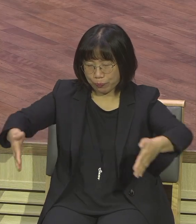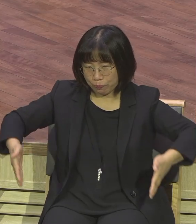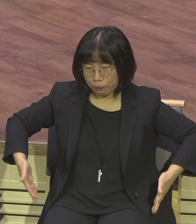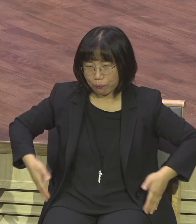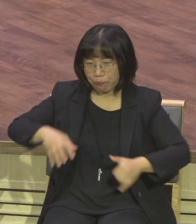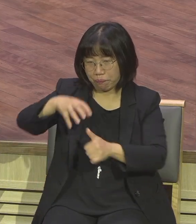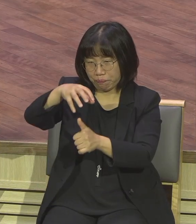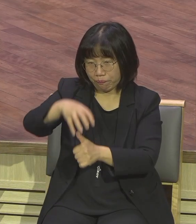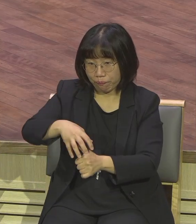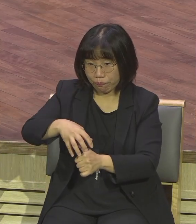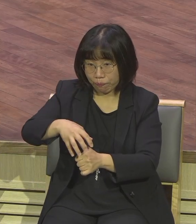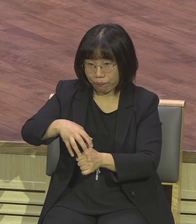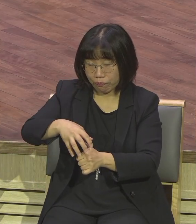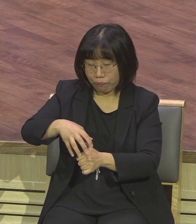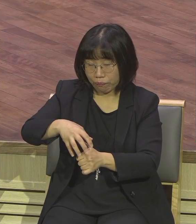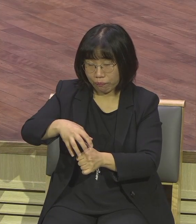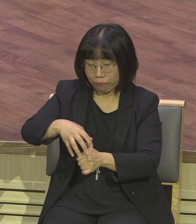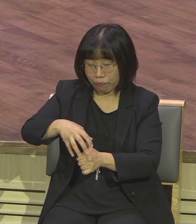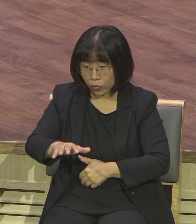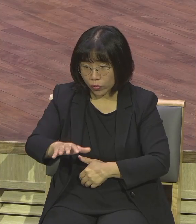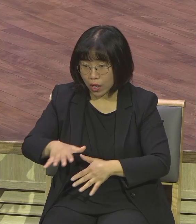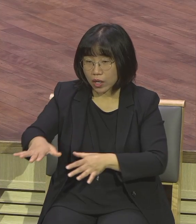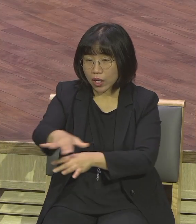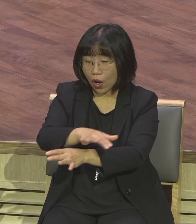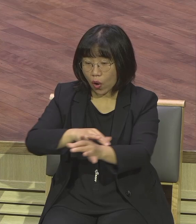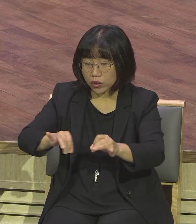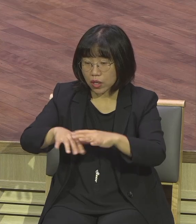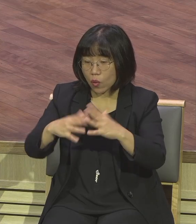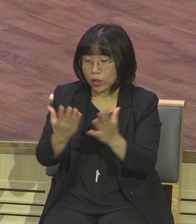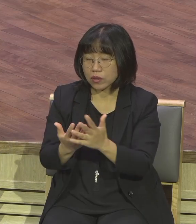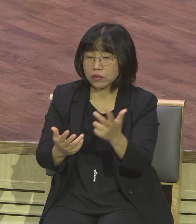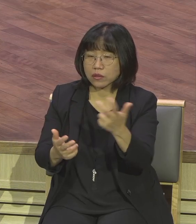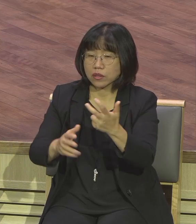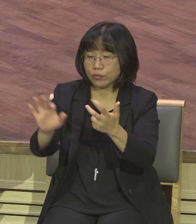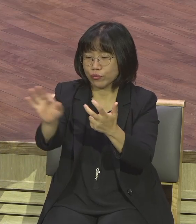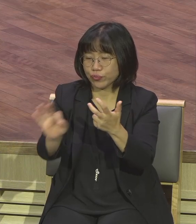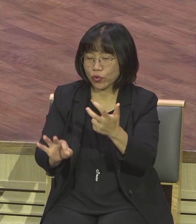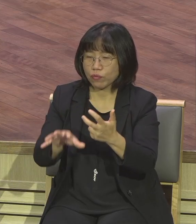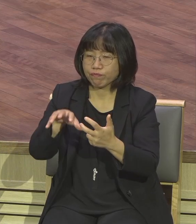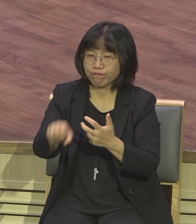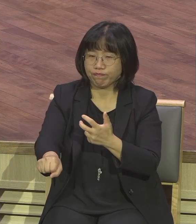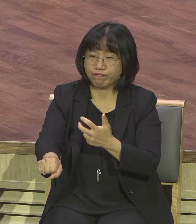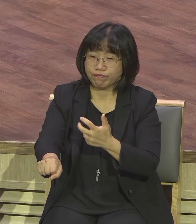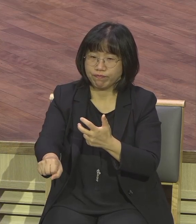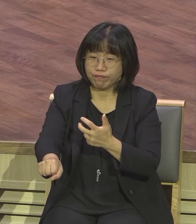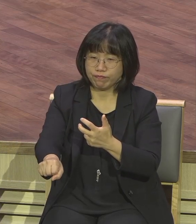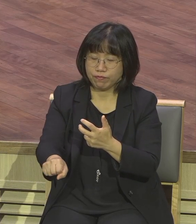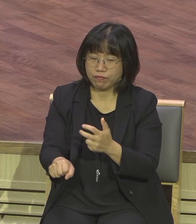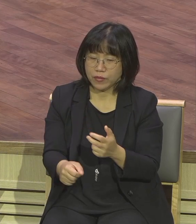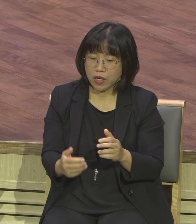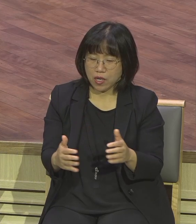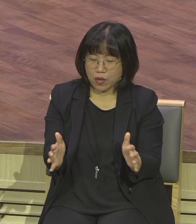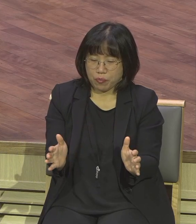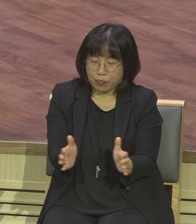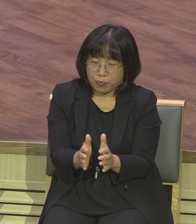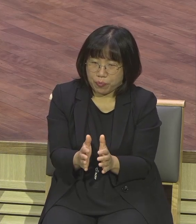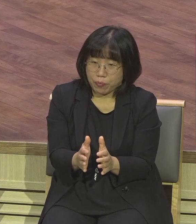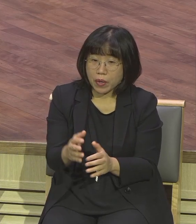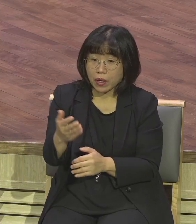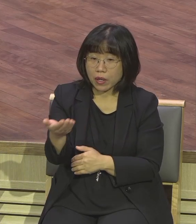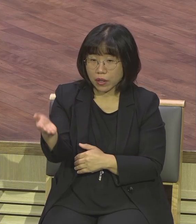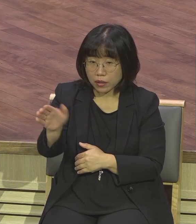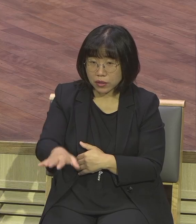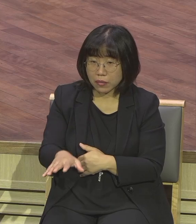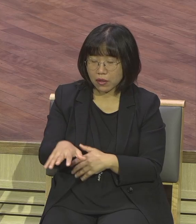있었는데 세계 경제 70%를 장악했다. 이해되십니까? 세계 경제를 70%